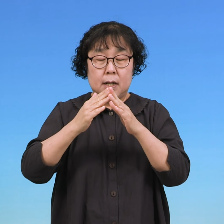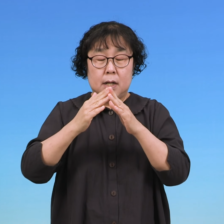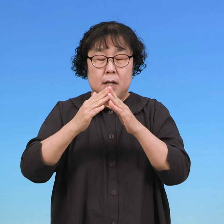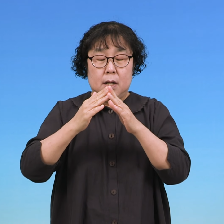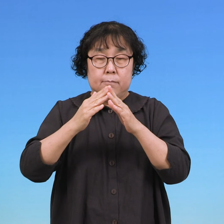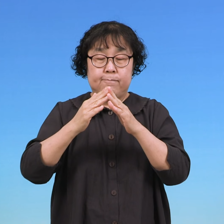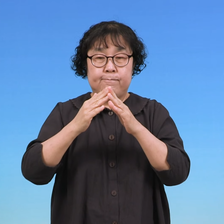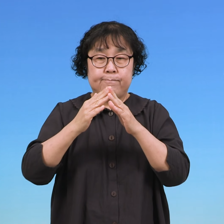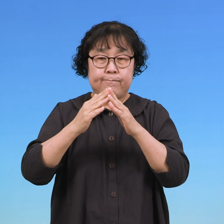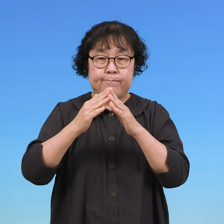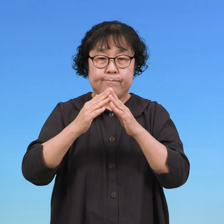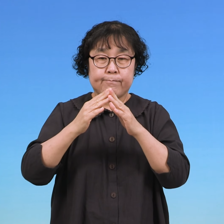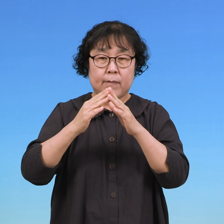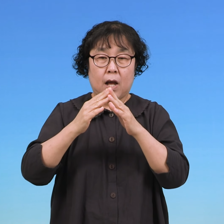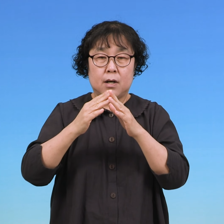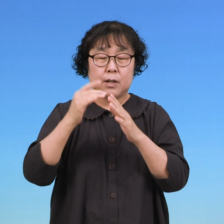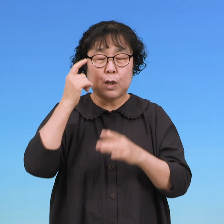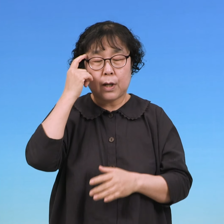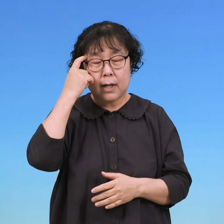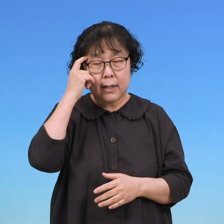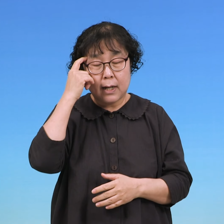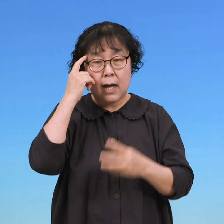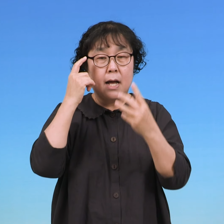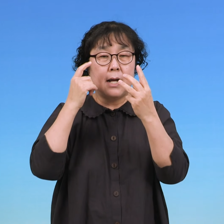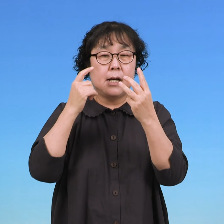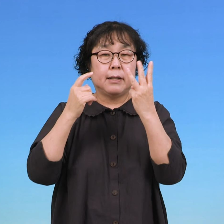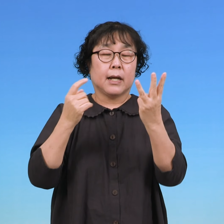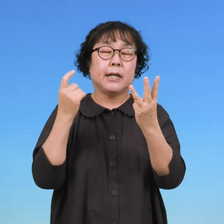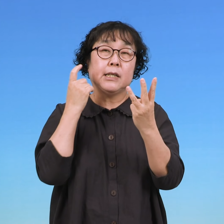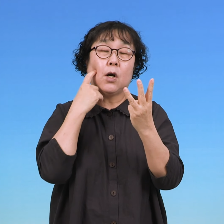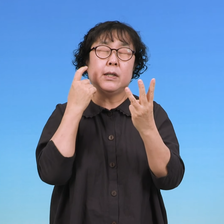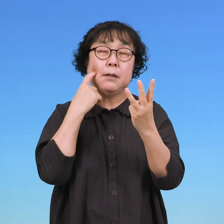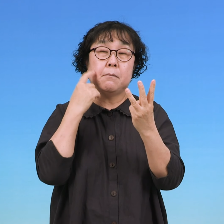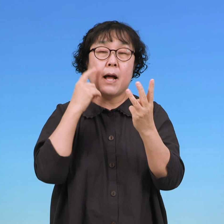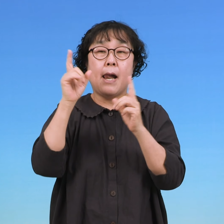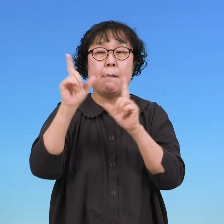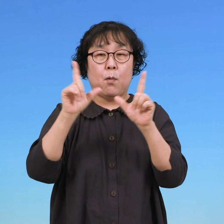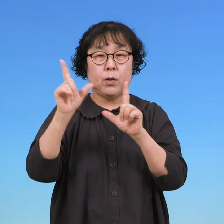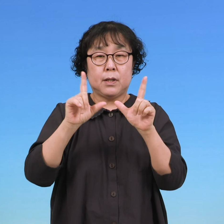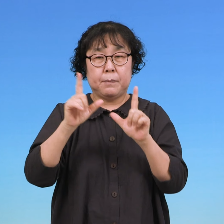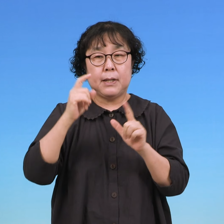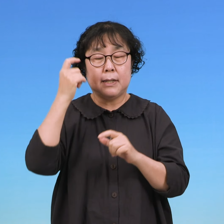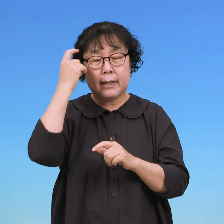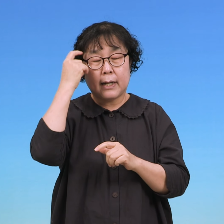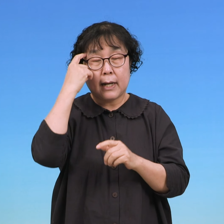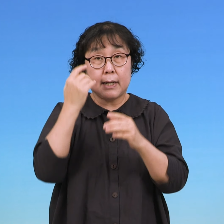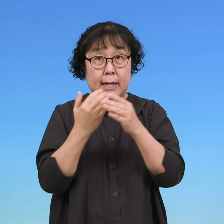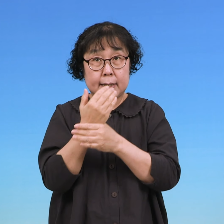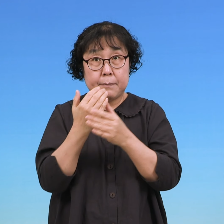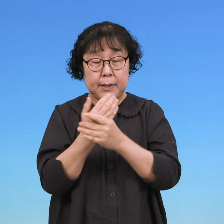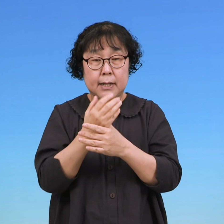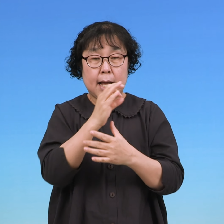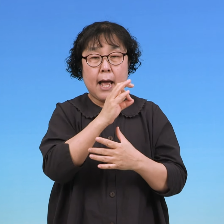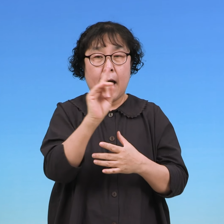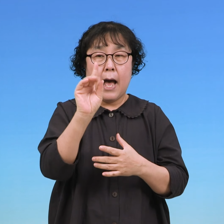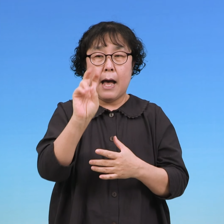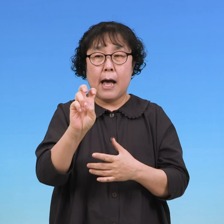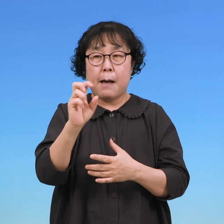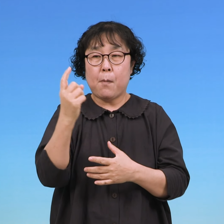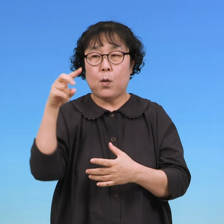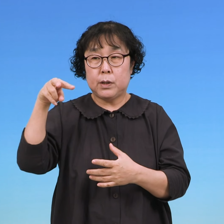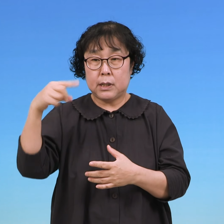현상이 생각이 났는데요. 사실 오늘 본문의 배경인 이 아모스서의 그 시대적인 배경이